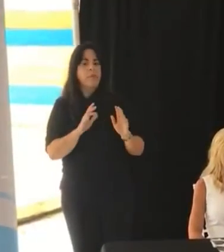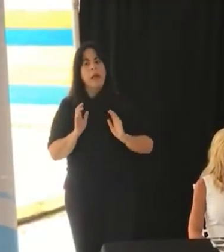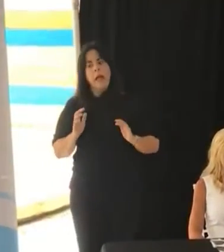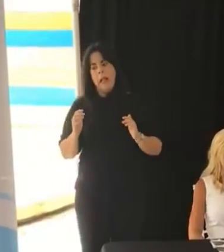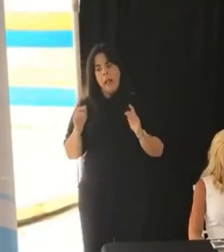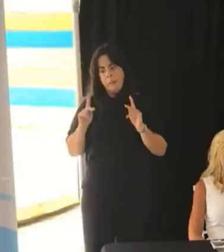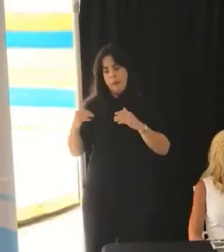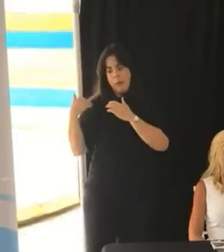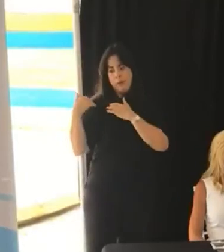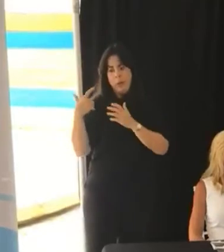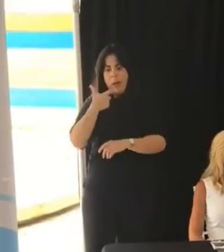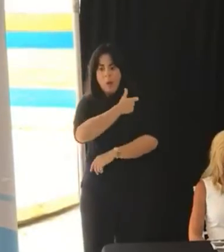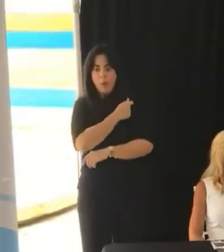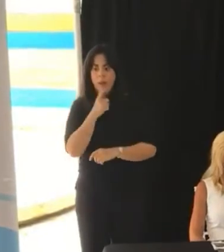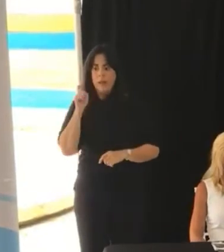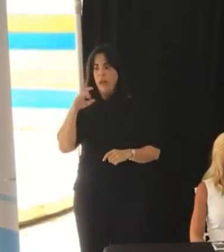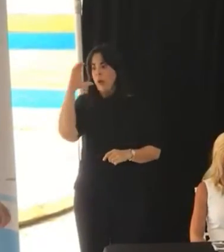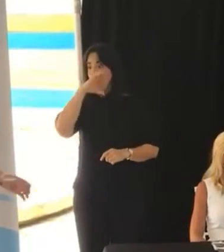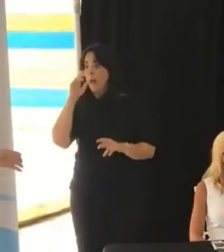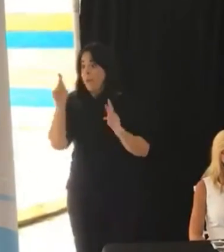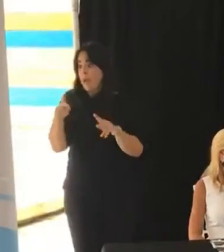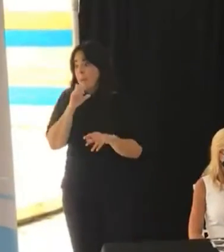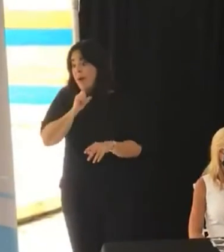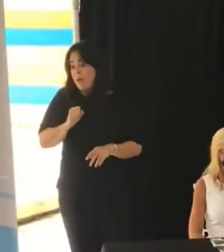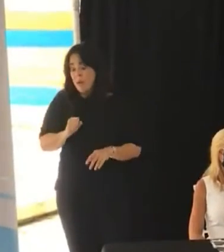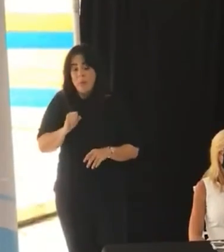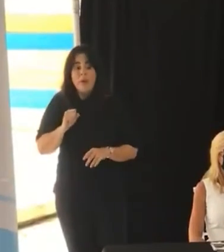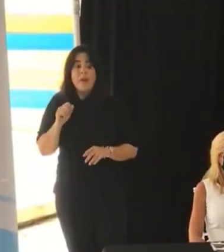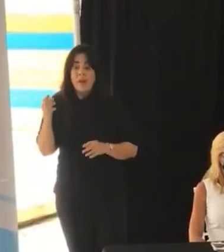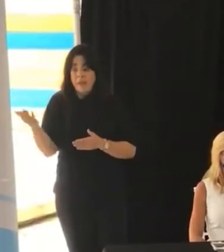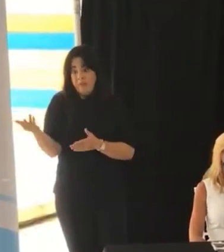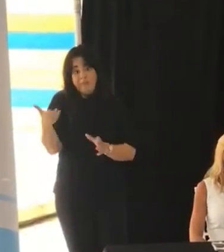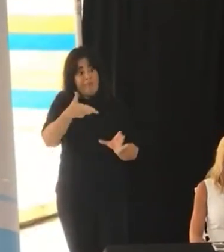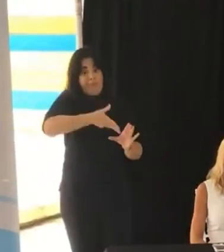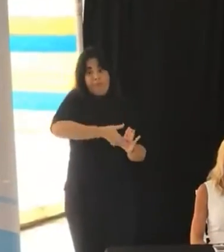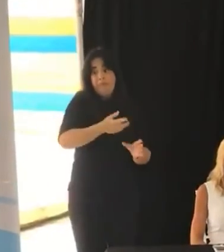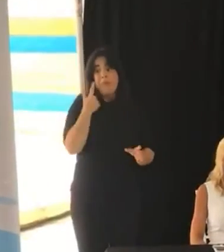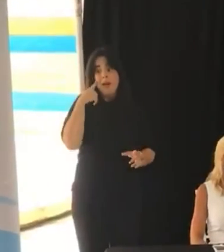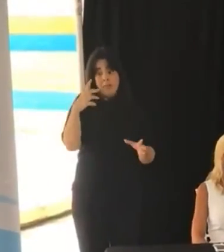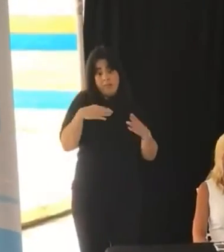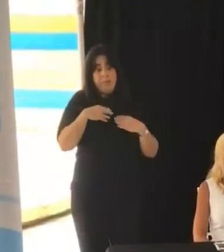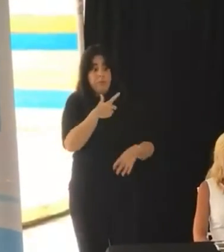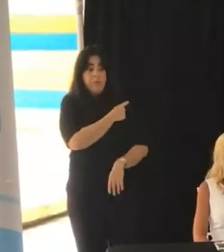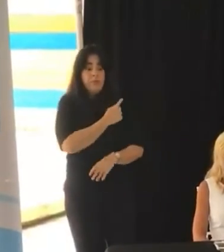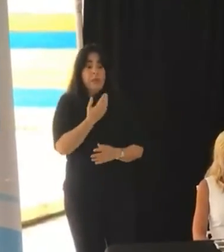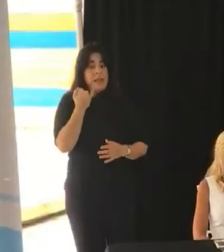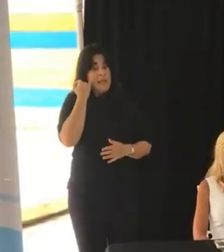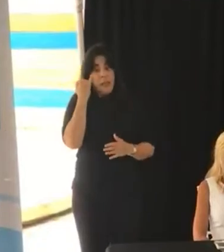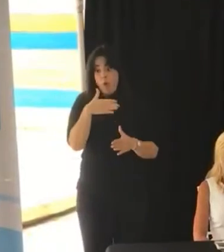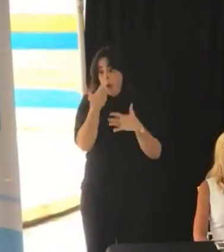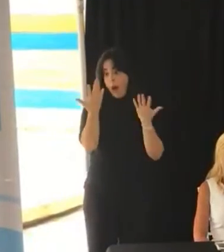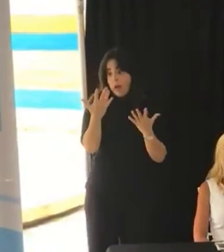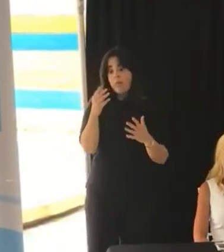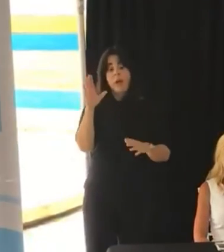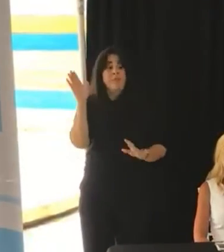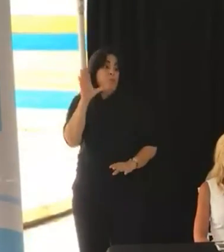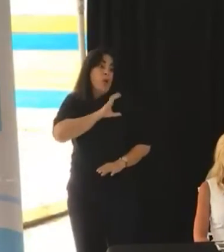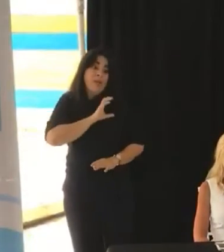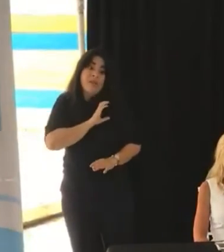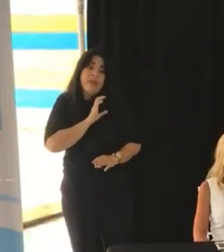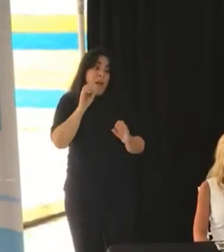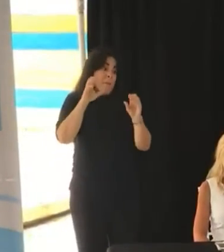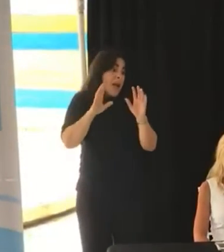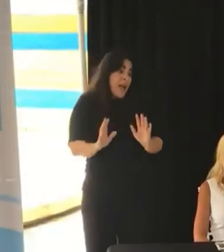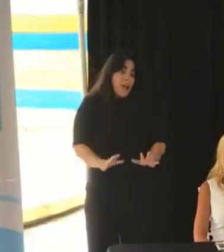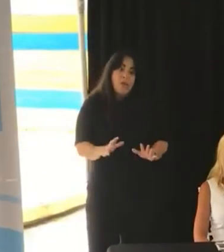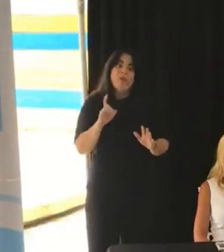buscar un envejeciente para ponerle esa vacuna. Si no existe un envejeciente, un policía, un maestro, quien sea, porque al final